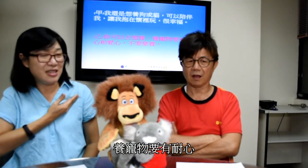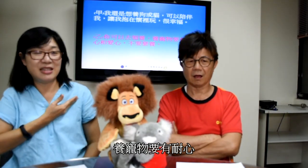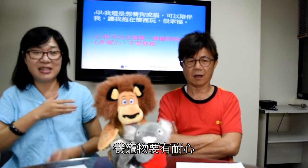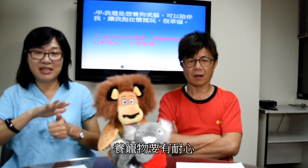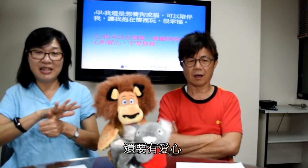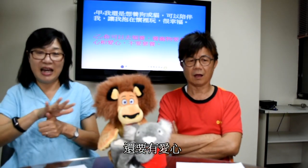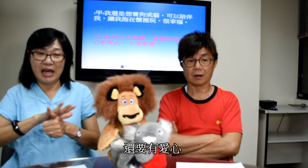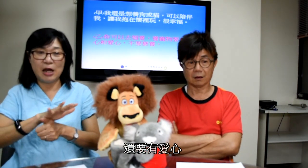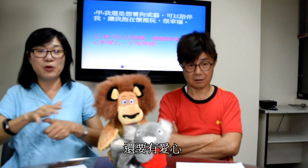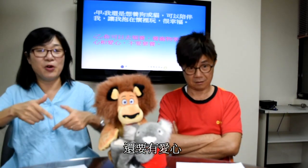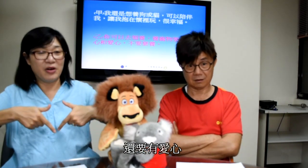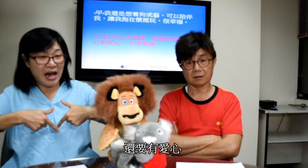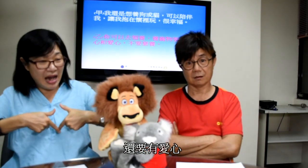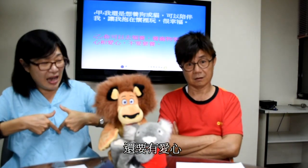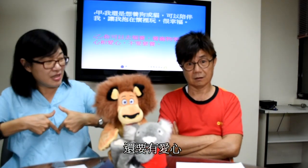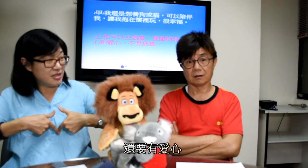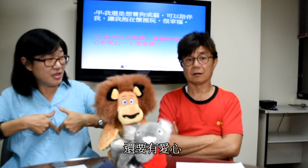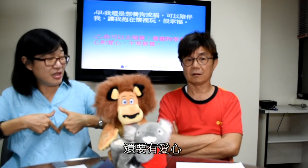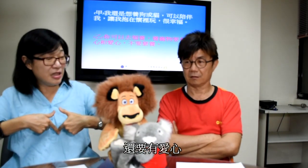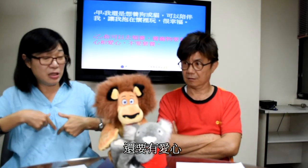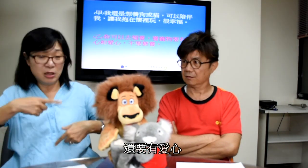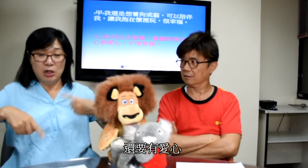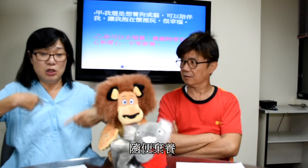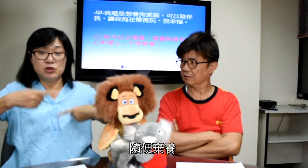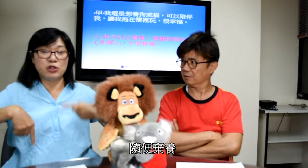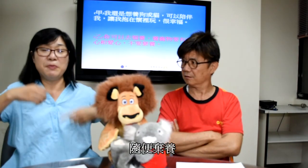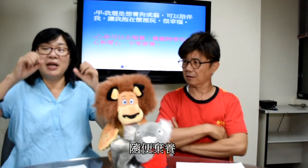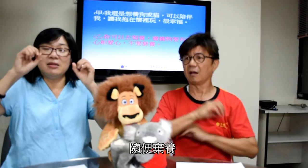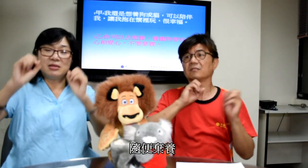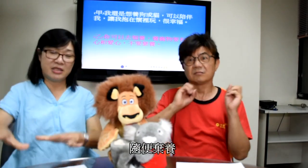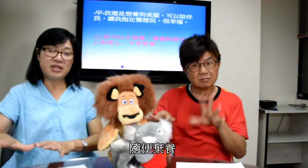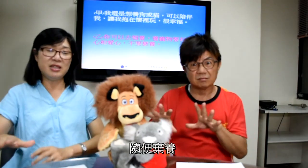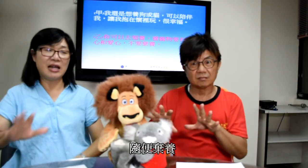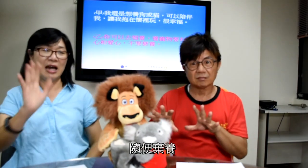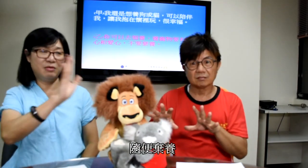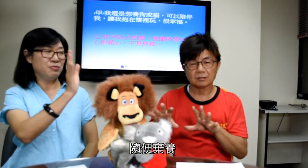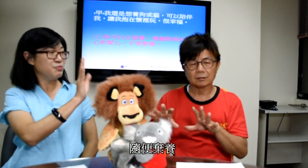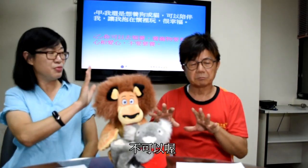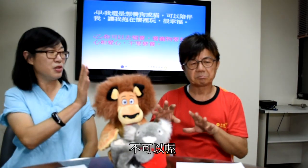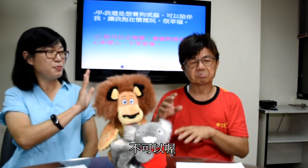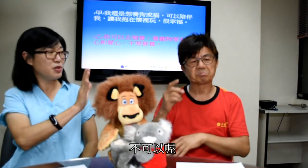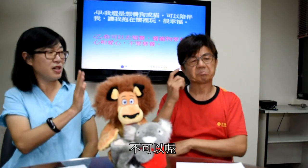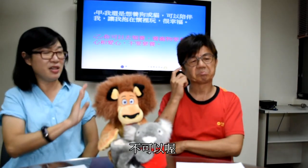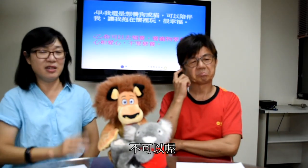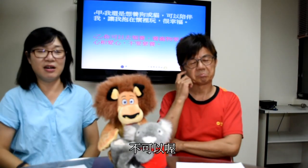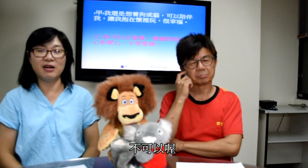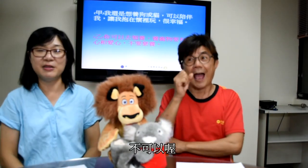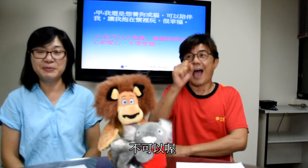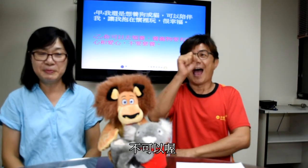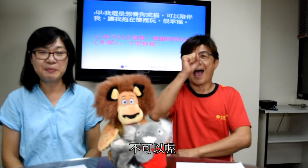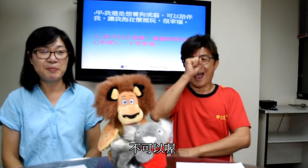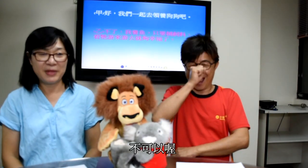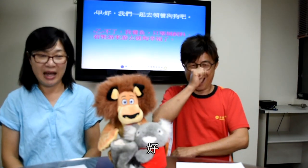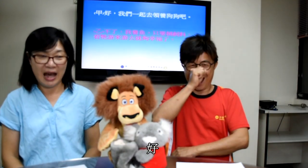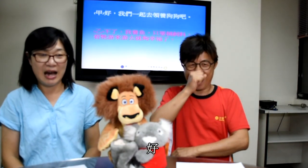心，还要有爱心，随便弃养 不可以哦。